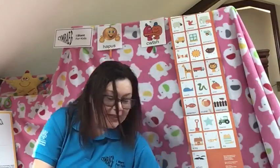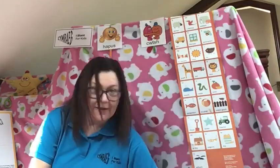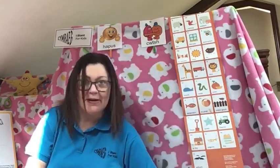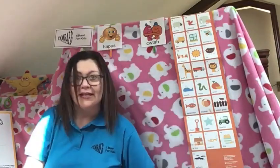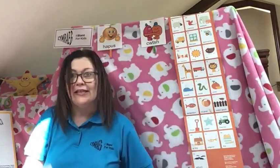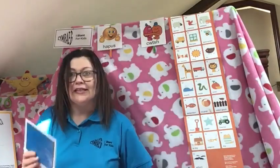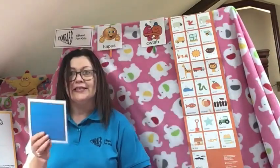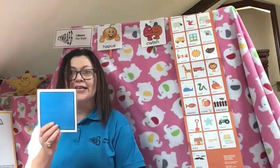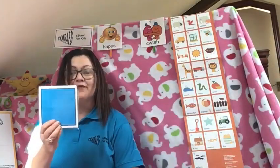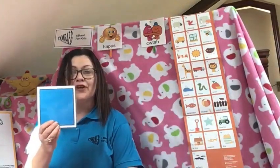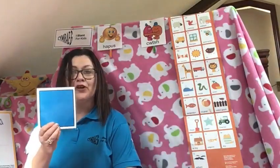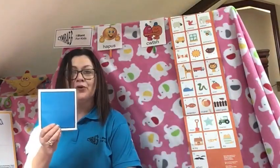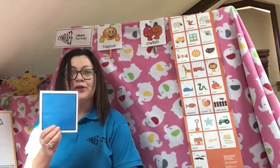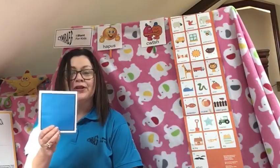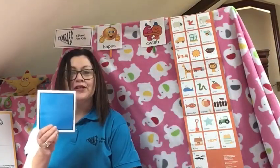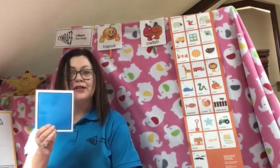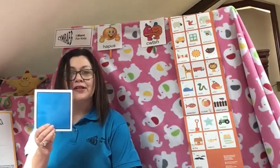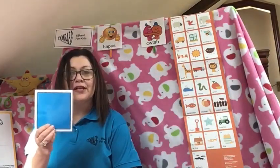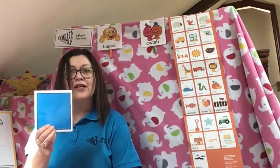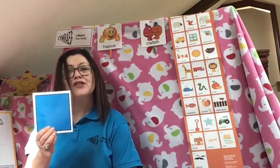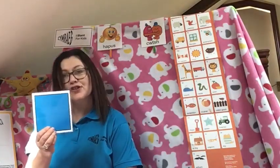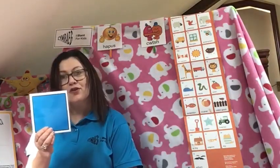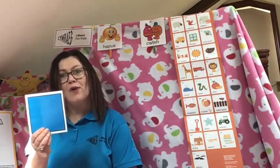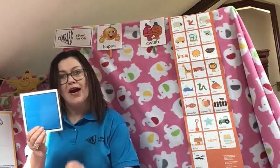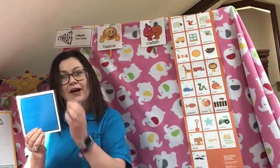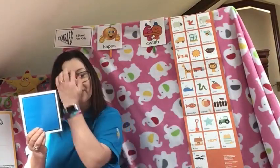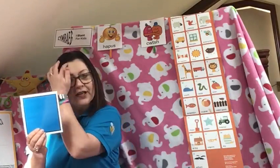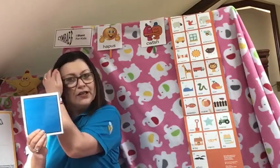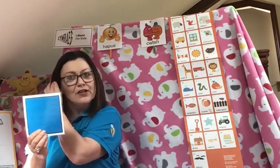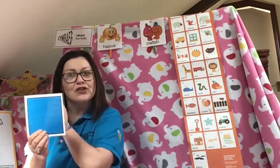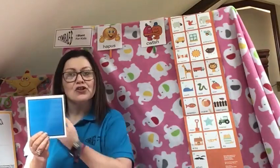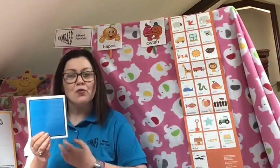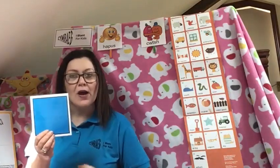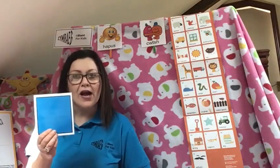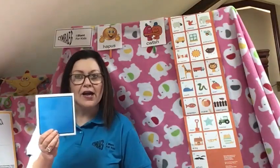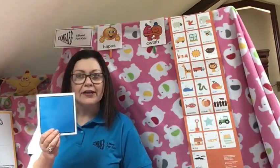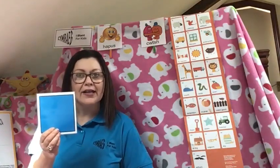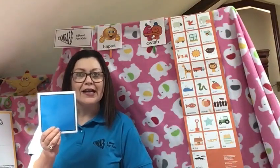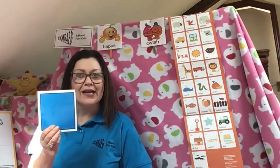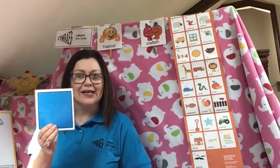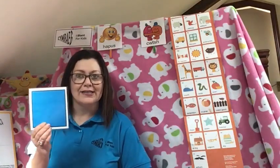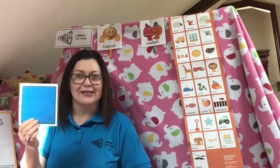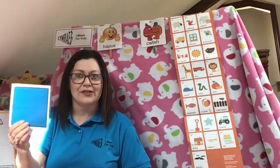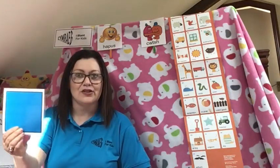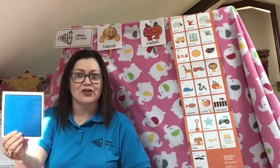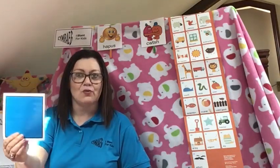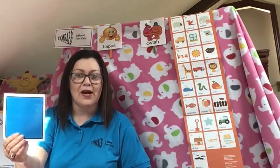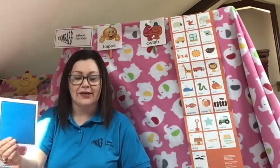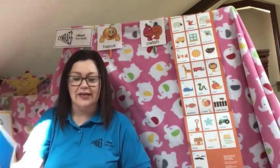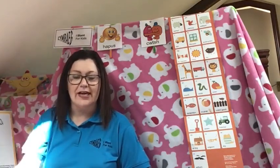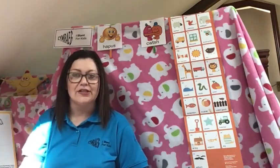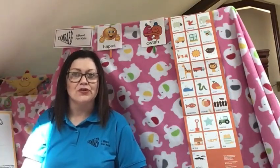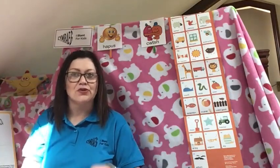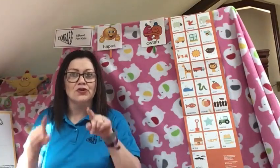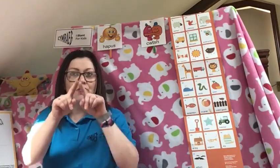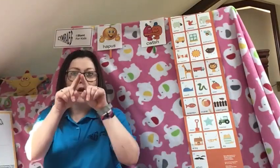A mae'r un gyntaf yw'r sgwar. Sgwar glas. Sgwar glas. So